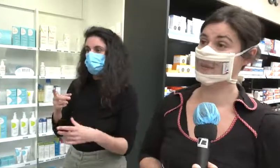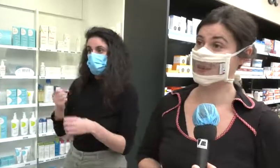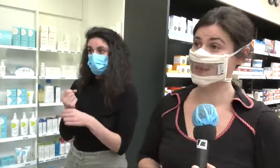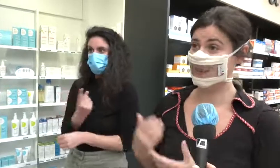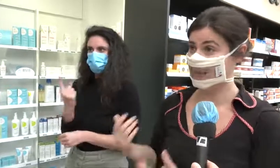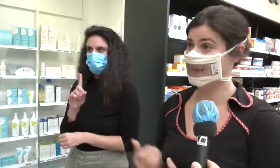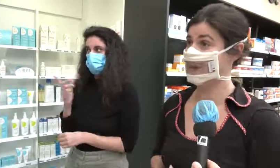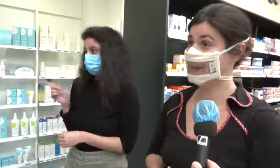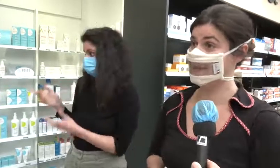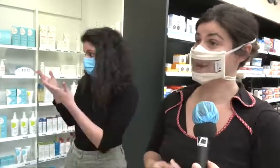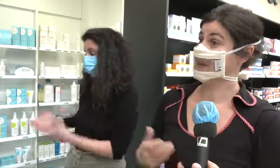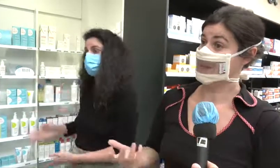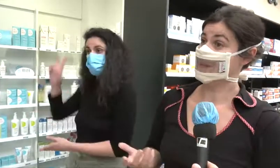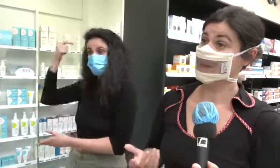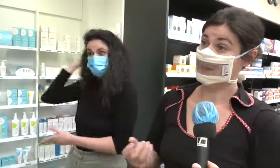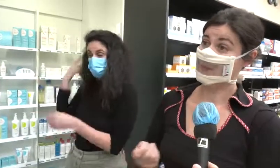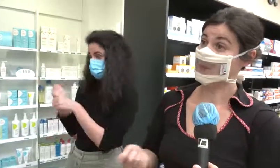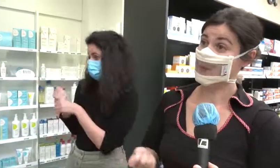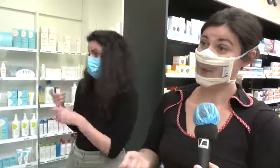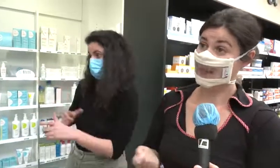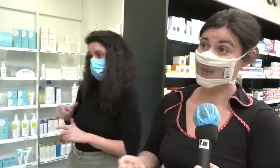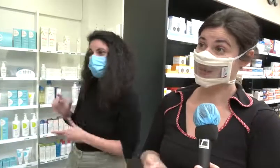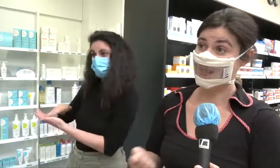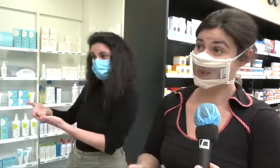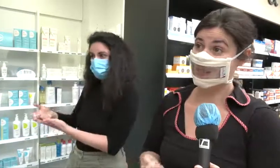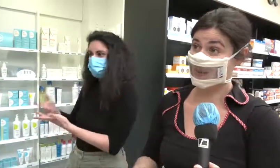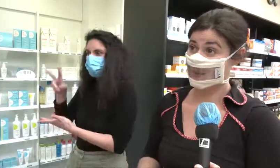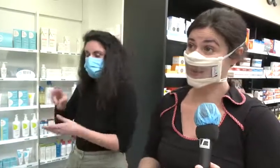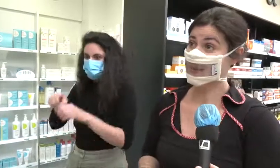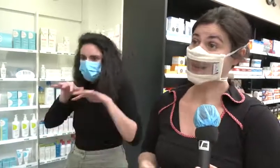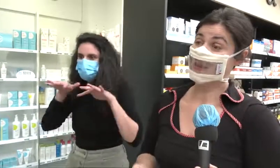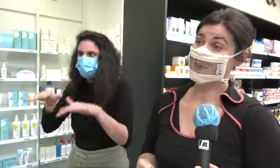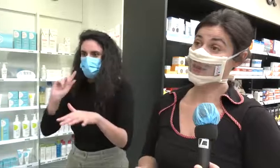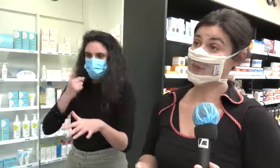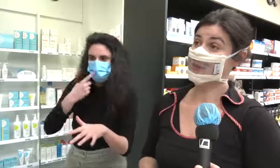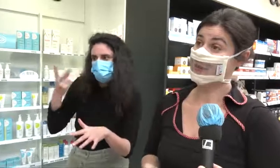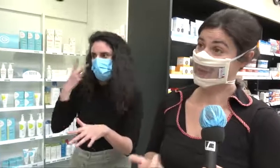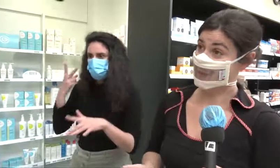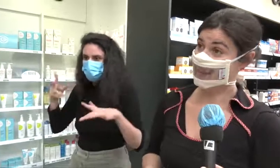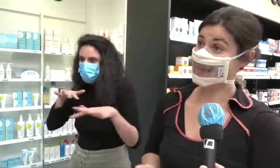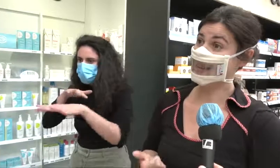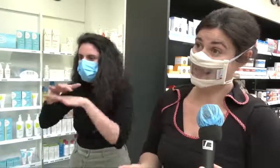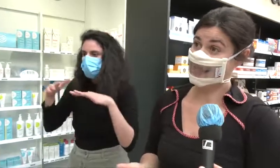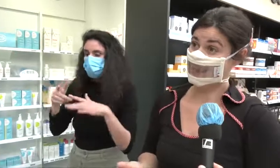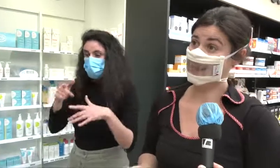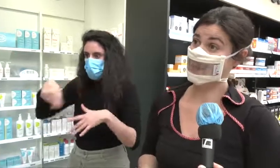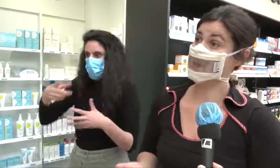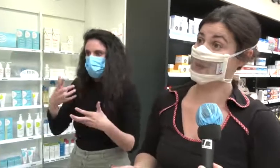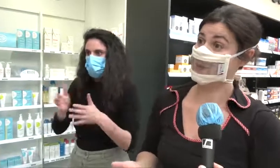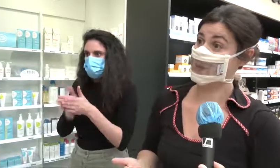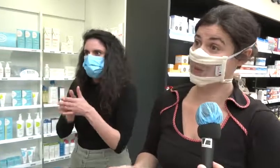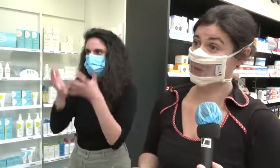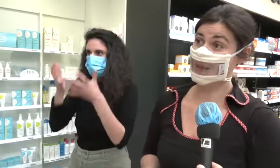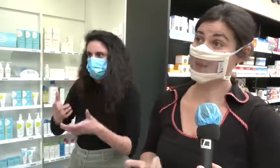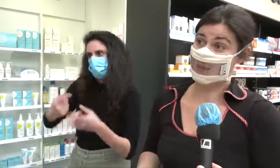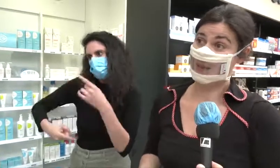fait partie des collègues interprètes. Et je travaille effectivement beaucoup en réseau avec des sourds et des entendants qui ont envie justement d'améliorer l'accessibilité pour les